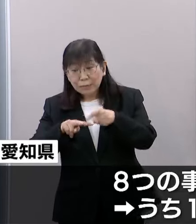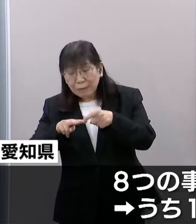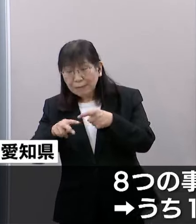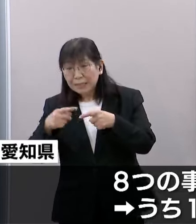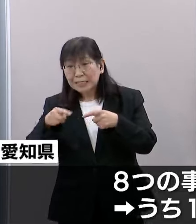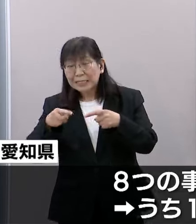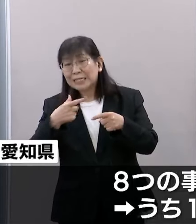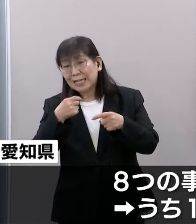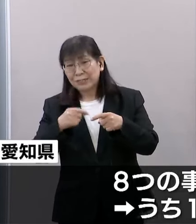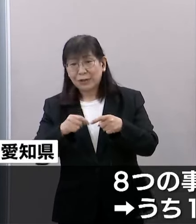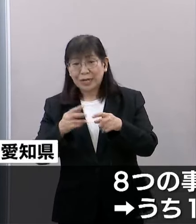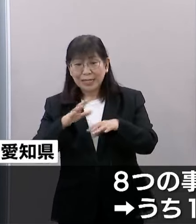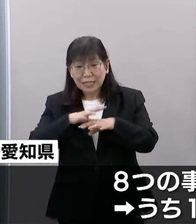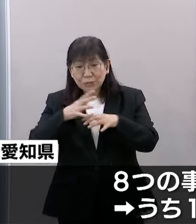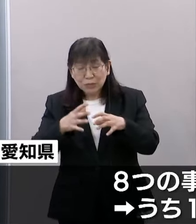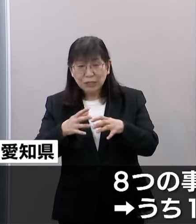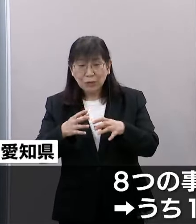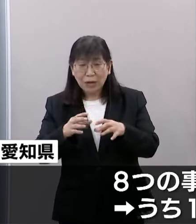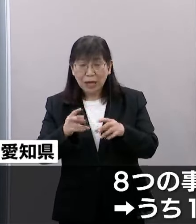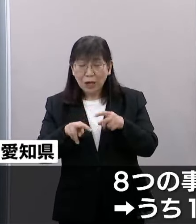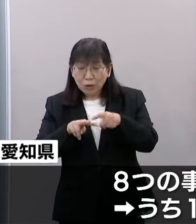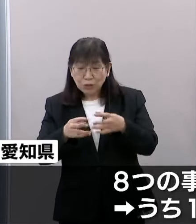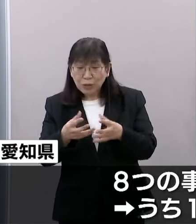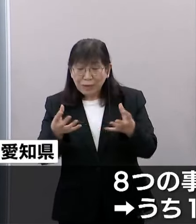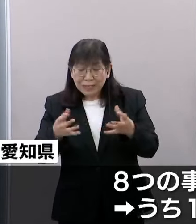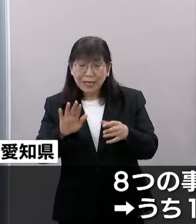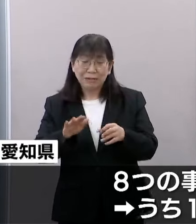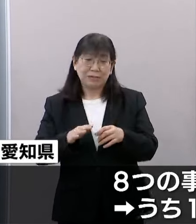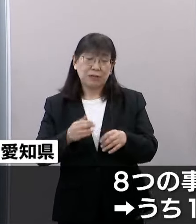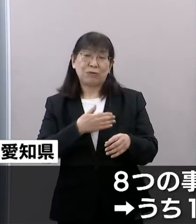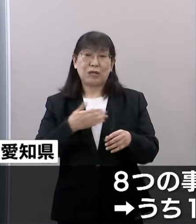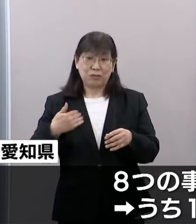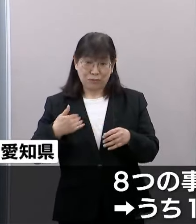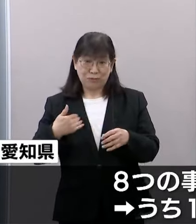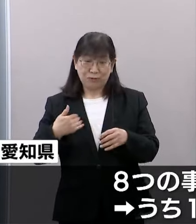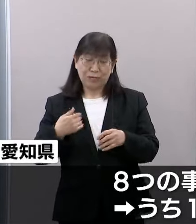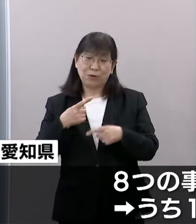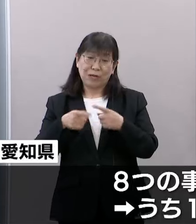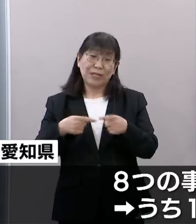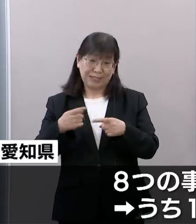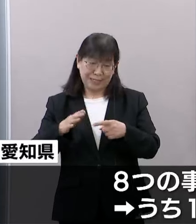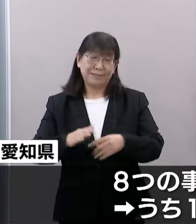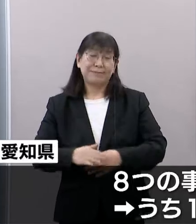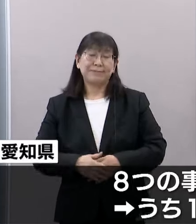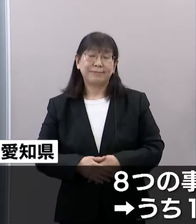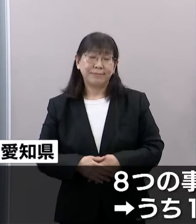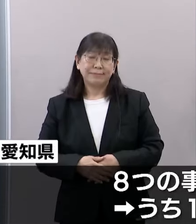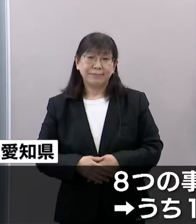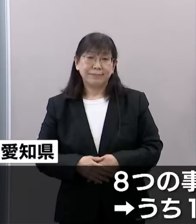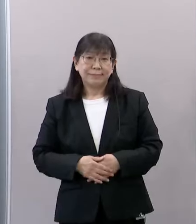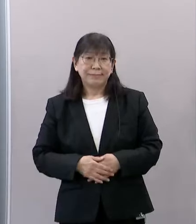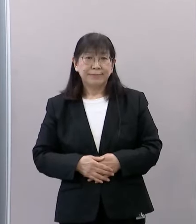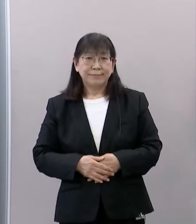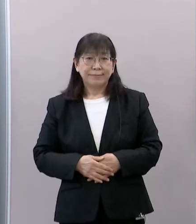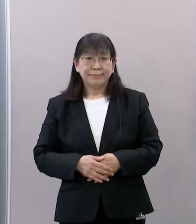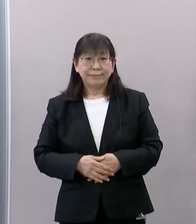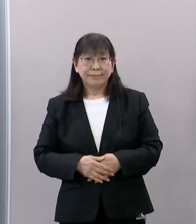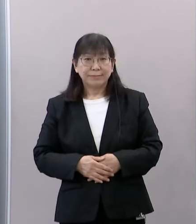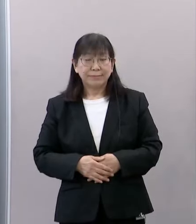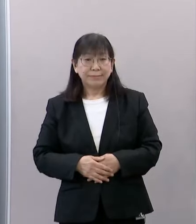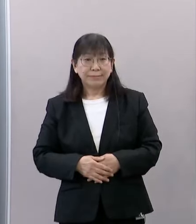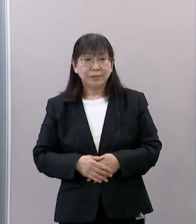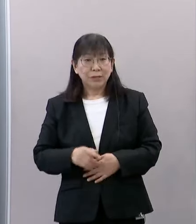商品を販売していた8つの事業者が自主回収を進めていましたがうち1つは回収を終えたということ